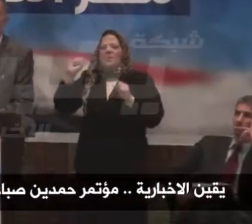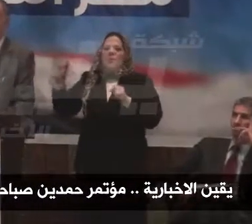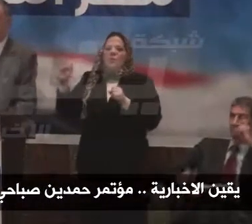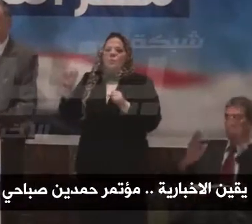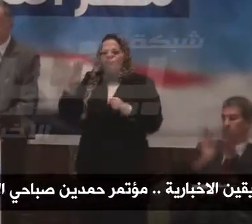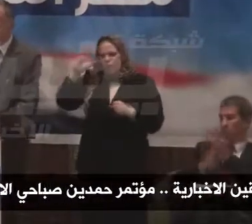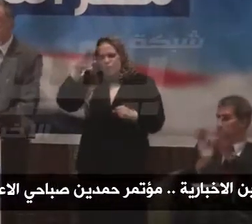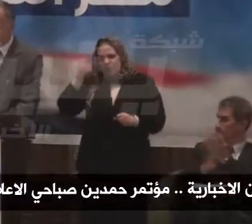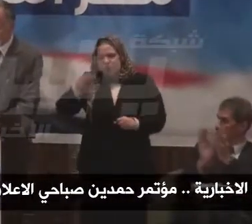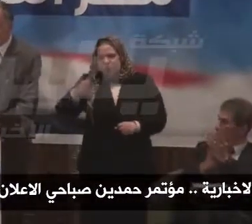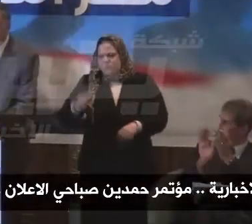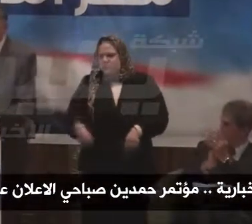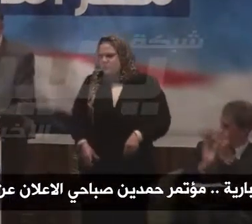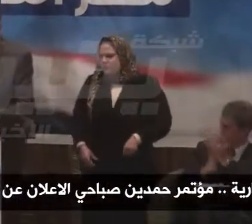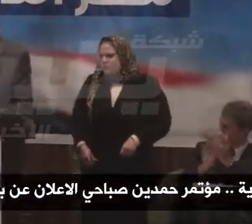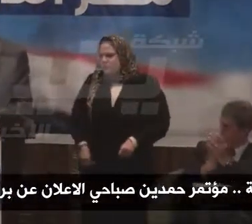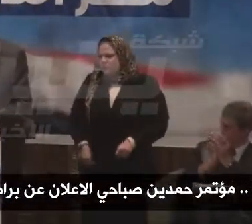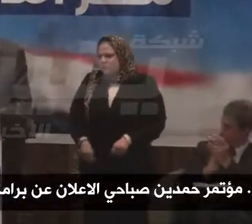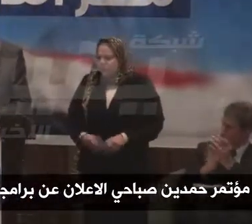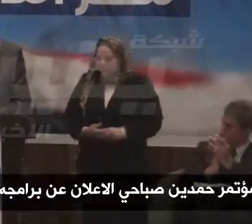عليكم ورحمه الله وبركاته.